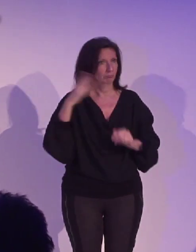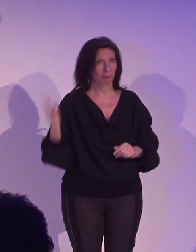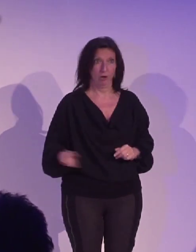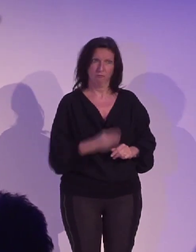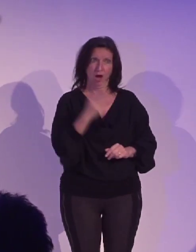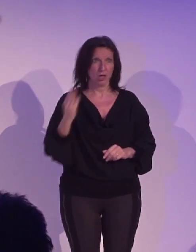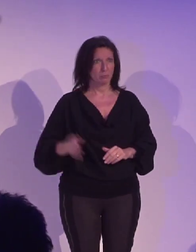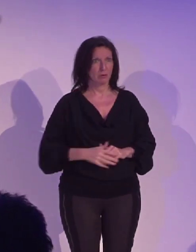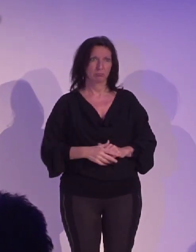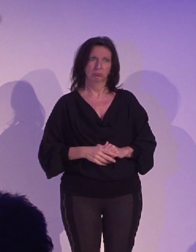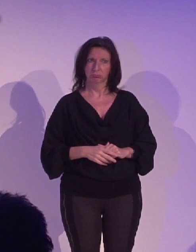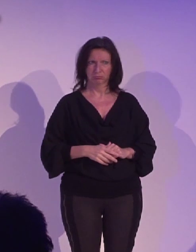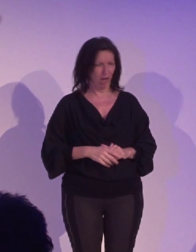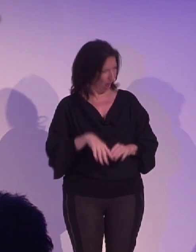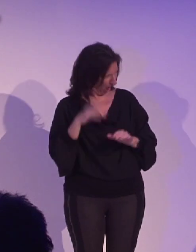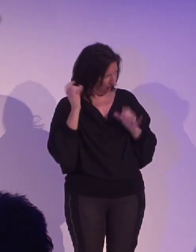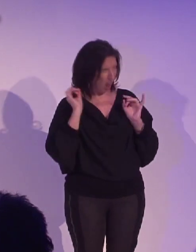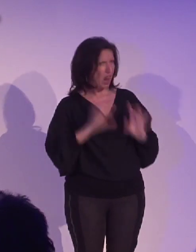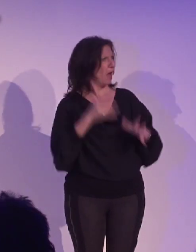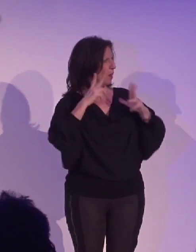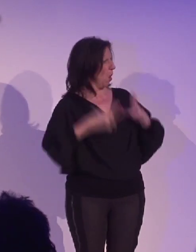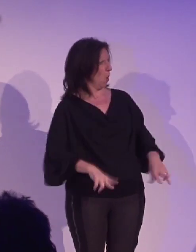Waschmaschine sagt, lass mich in Ruhe.